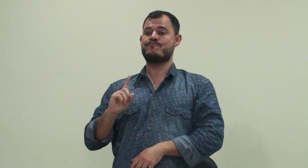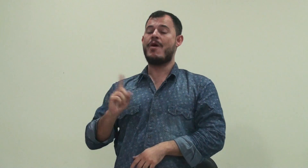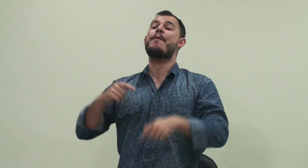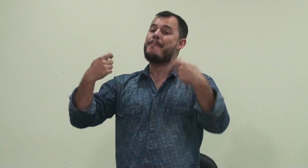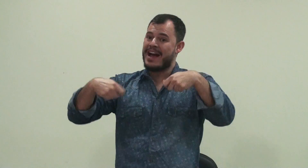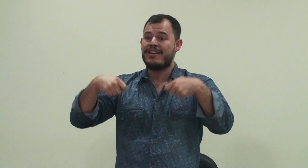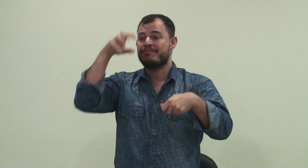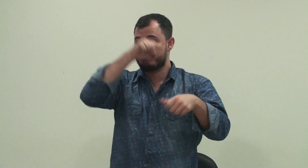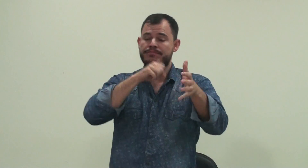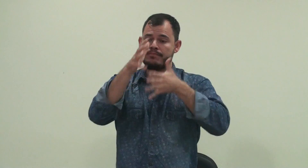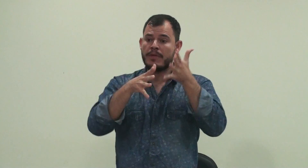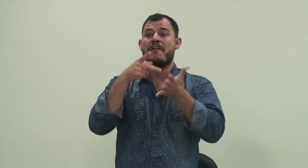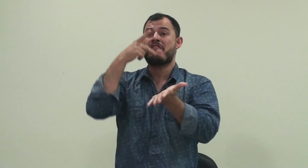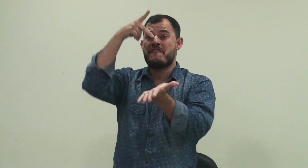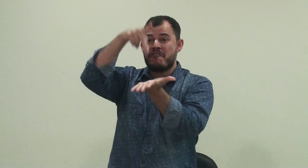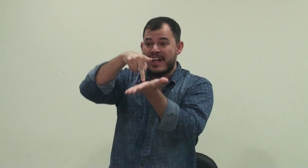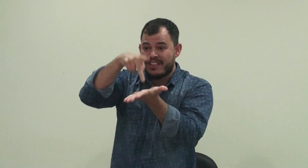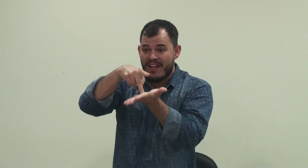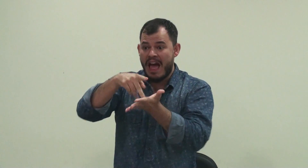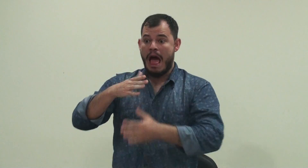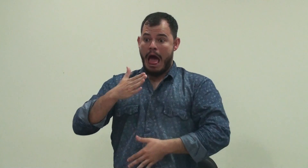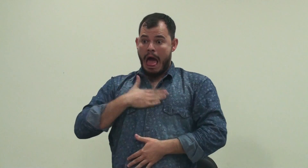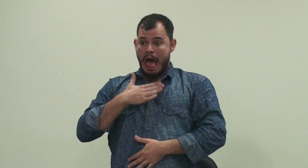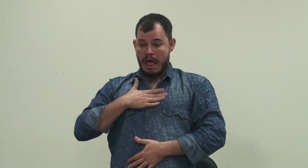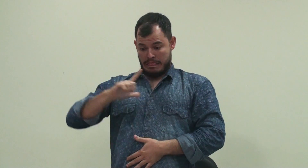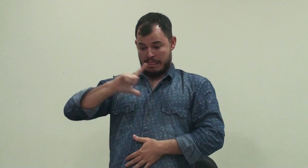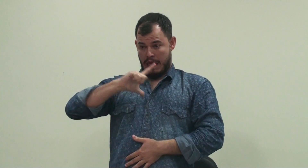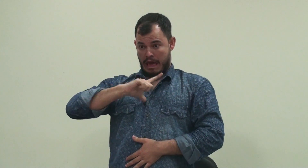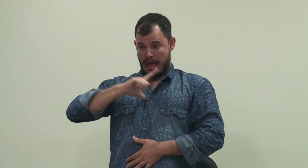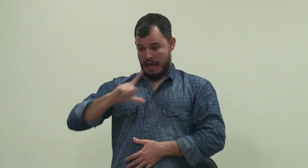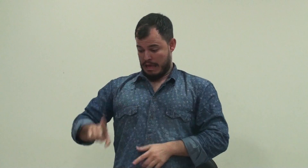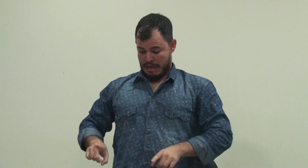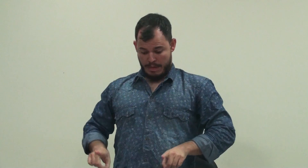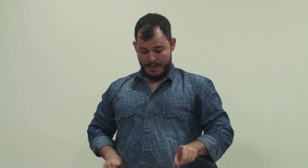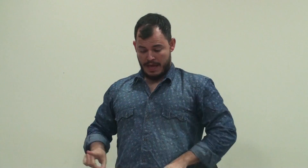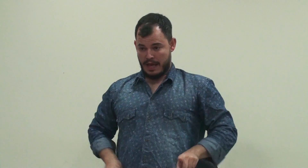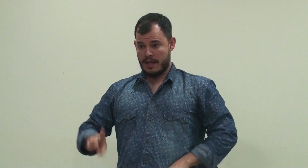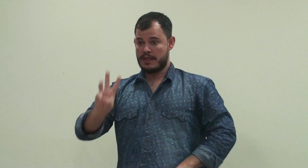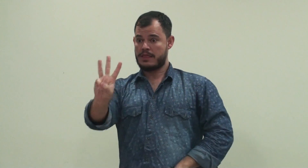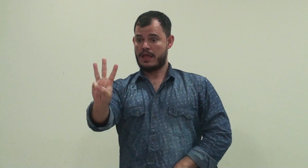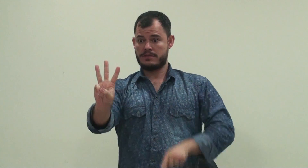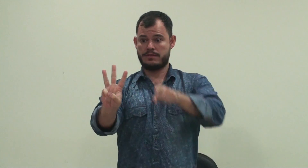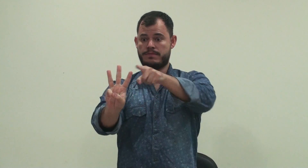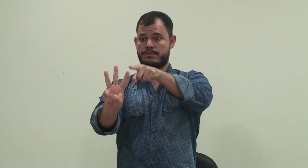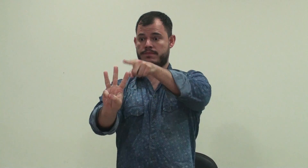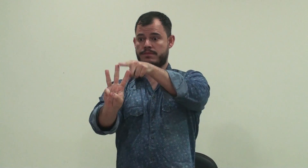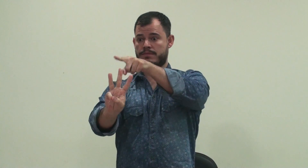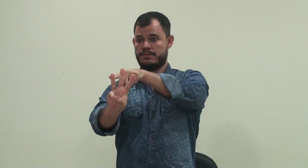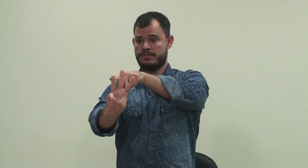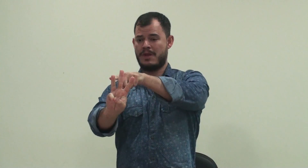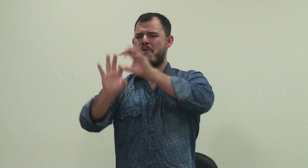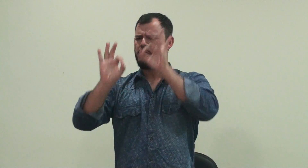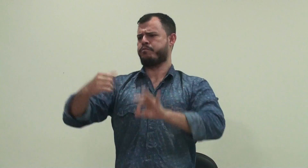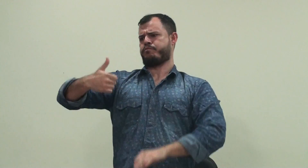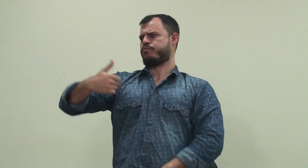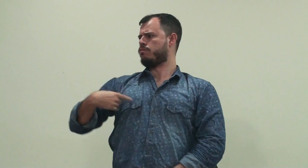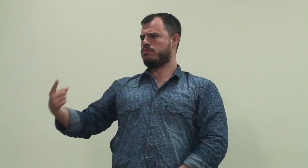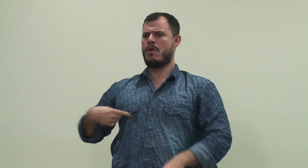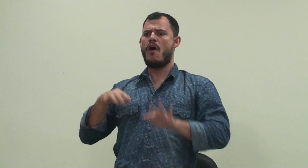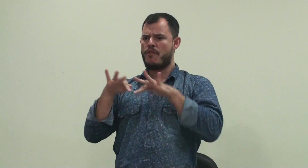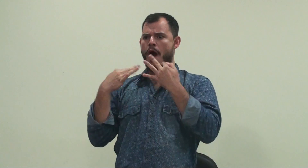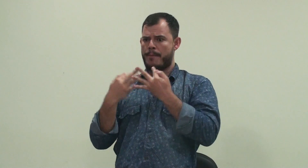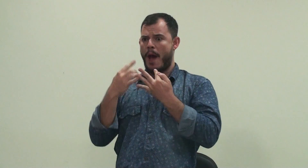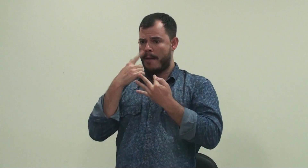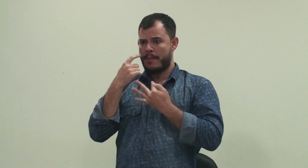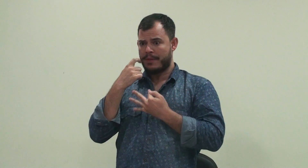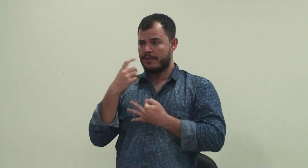que, por exemplo, o médico ele não tem a comunicação direta com o surdo para poder ter uma percepção do que está acontecendo de verdade. Eu conheço, por exemplo,